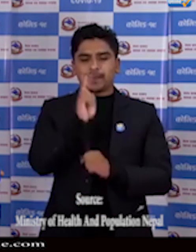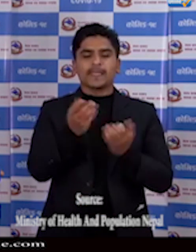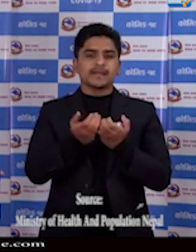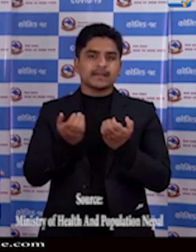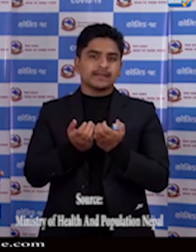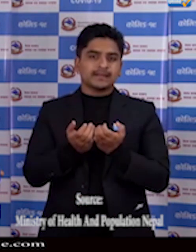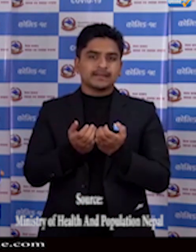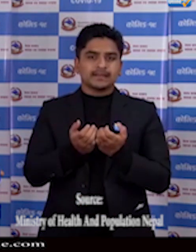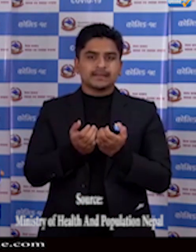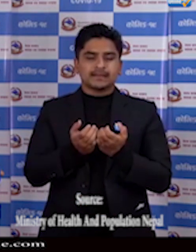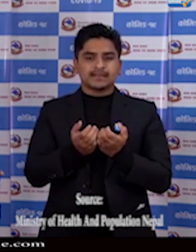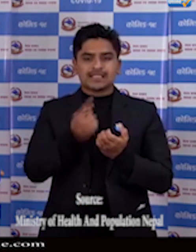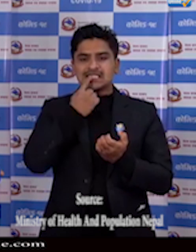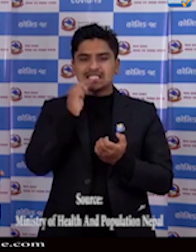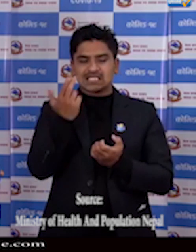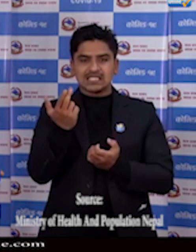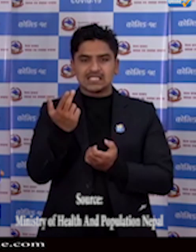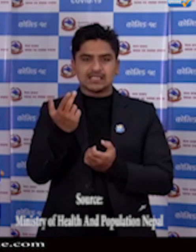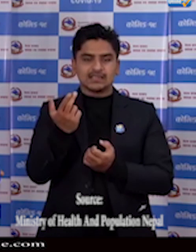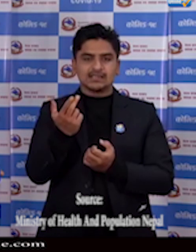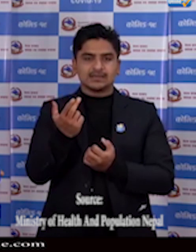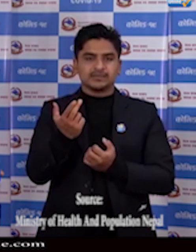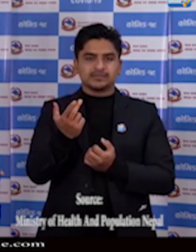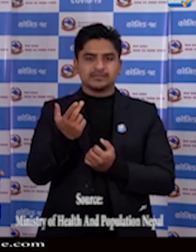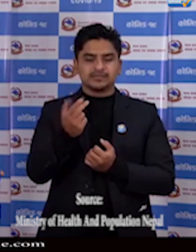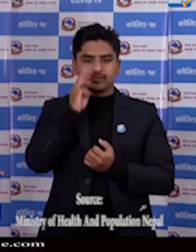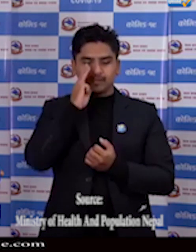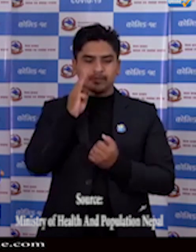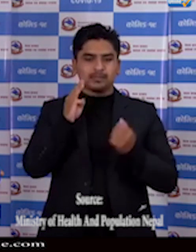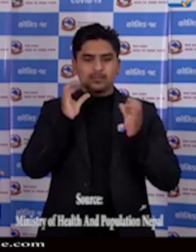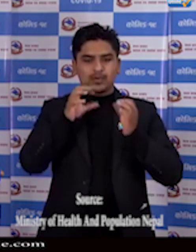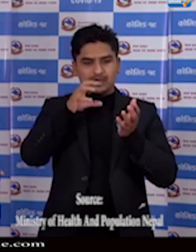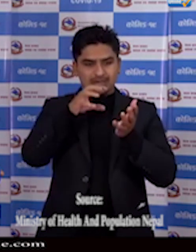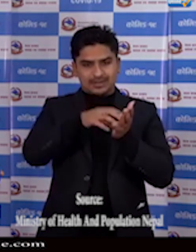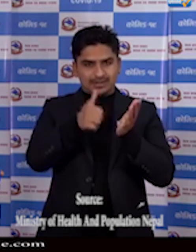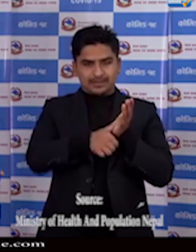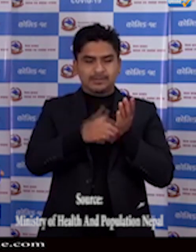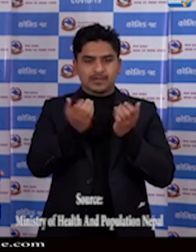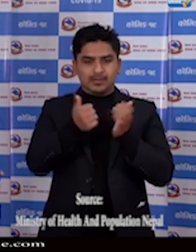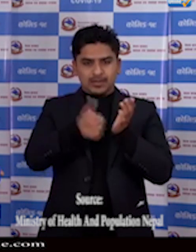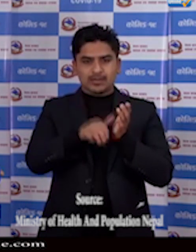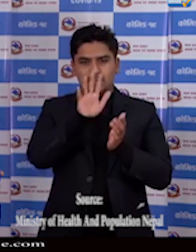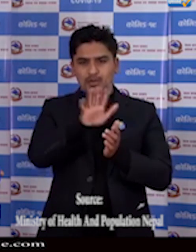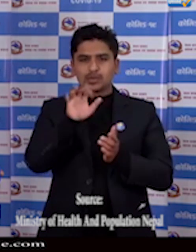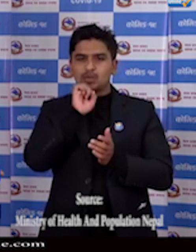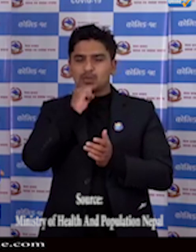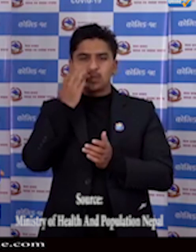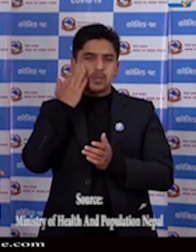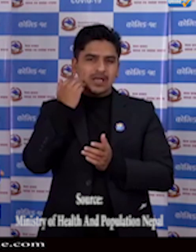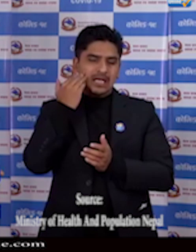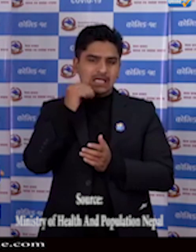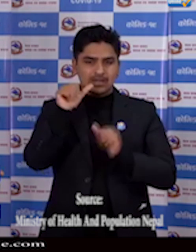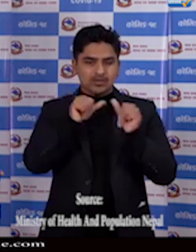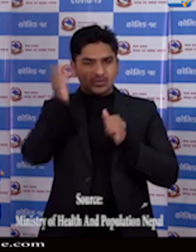गरी सेती मा प्रयोगशालामा गरेको परीक्षणमा 55 वर्षीय महिला